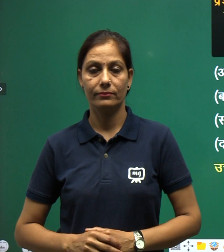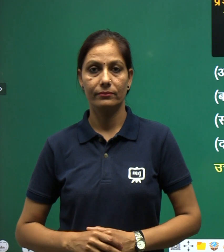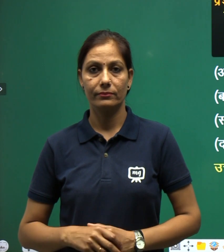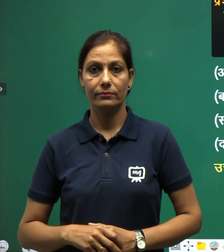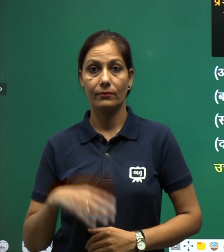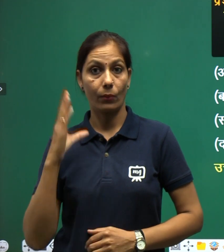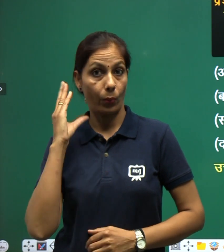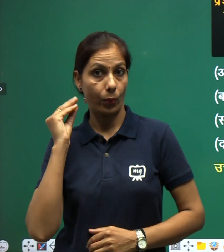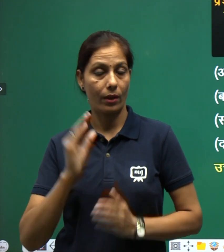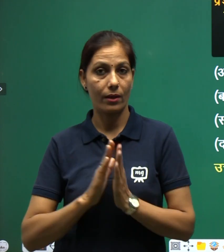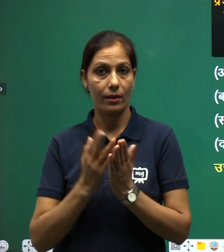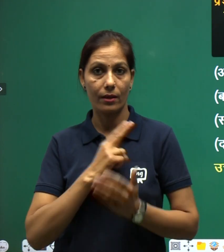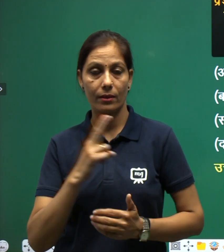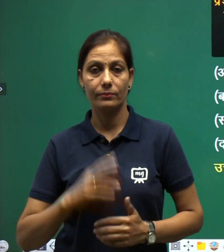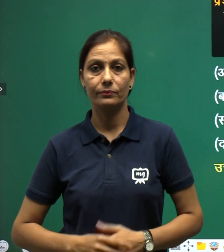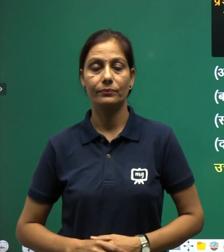दूसरा ठंडा लोहा,